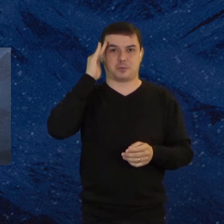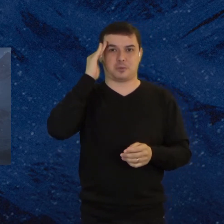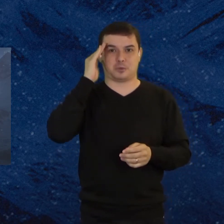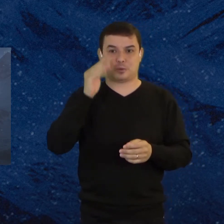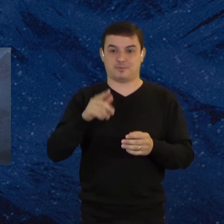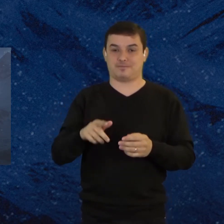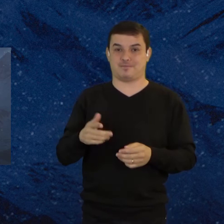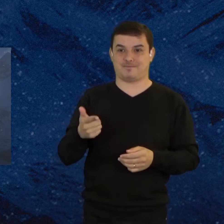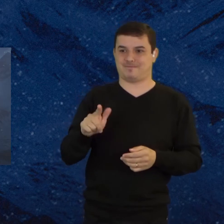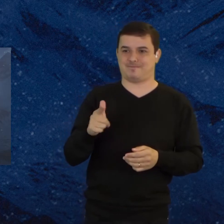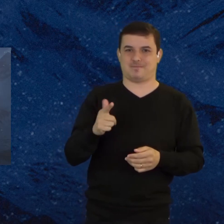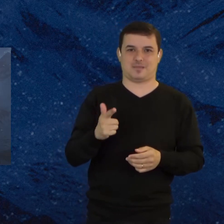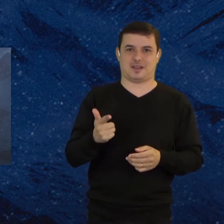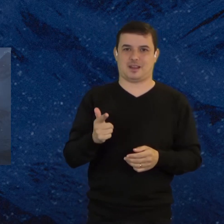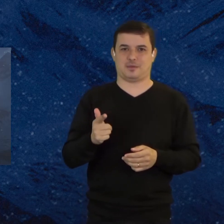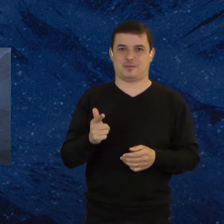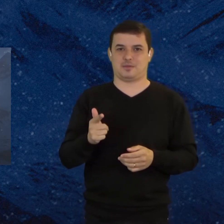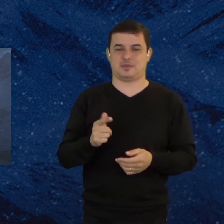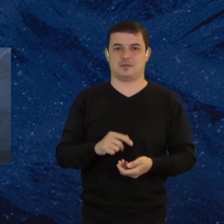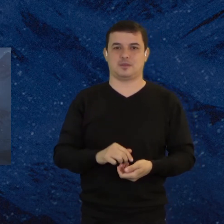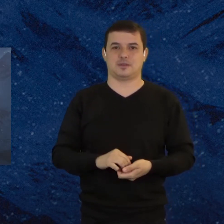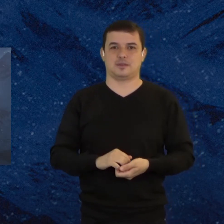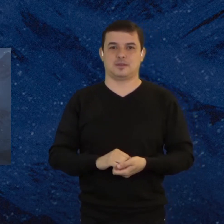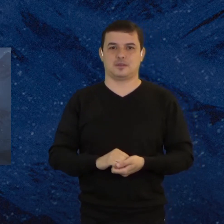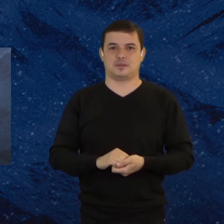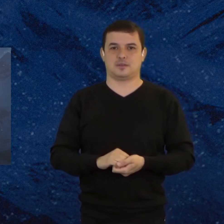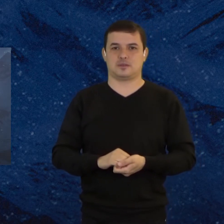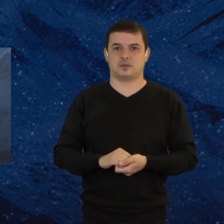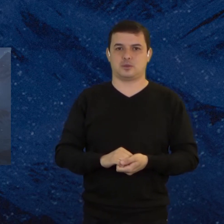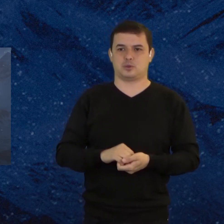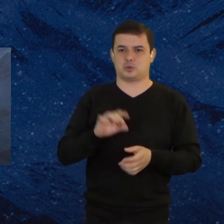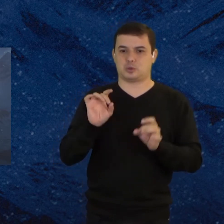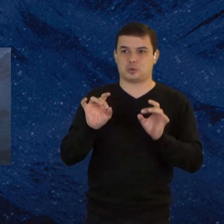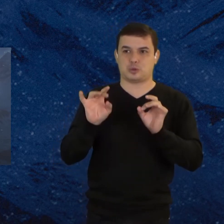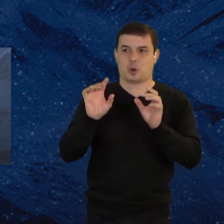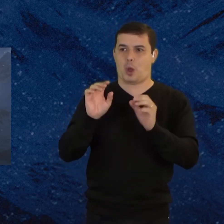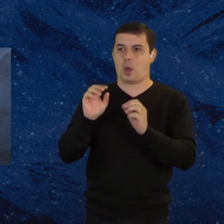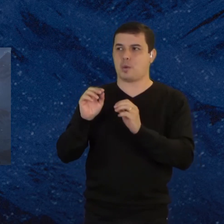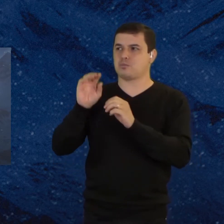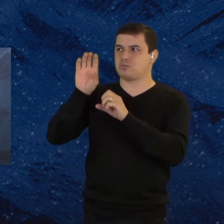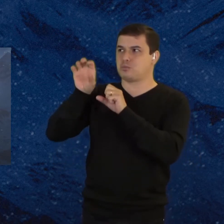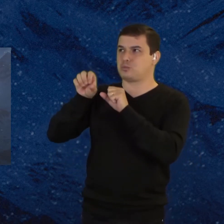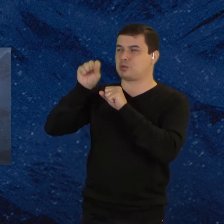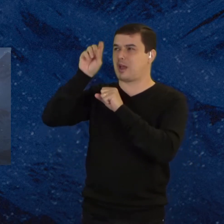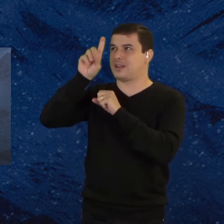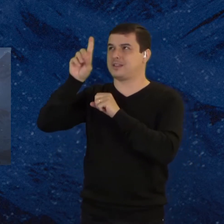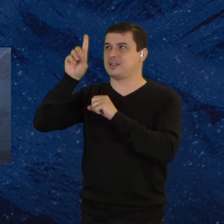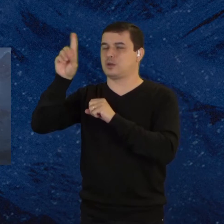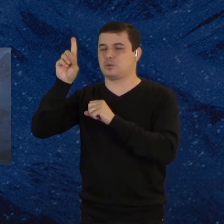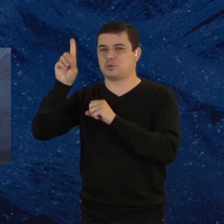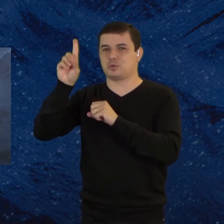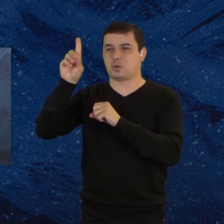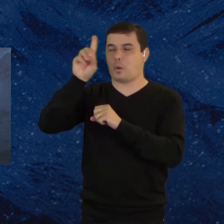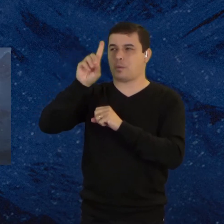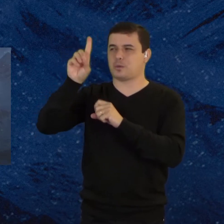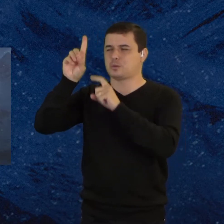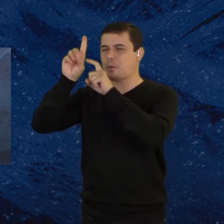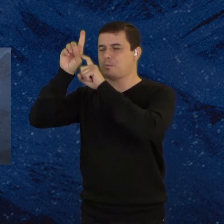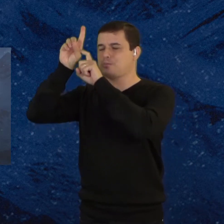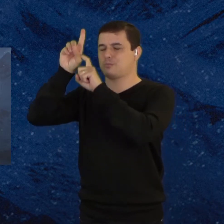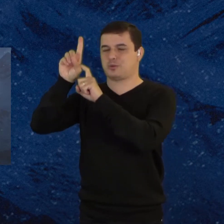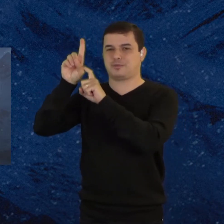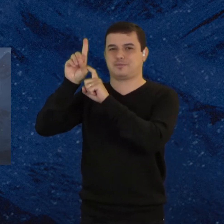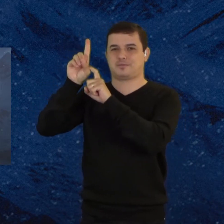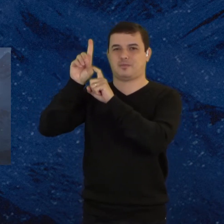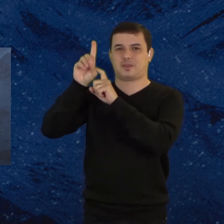temos outra saída, não temos a quem recorrer, não temos em que nos apoiar, a não ser no